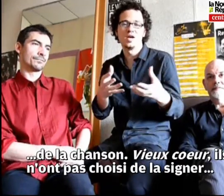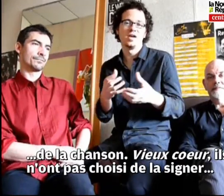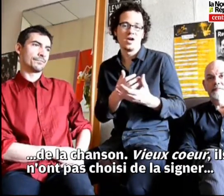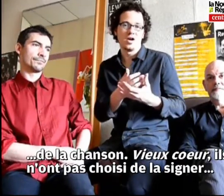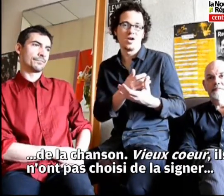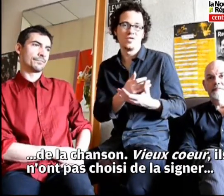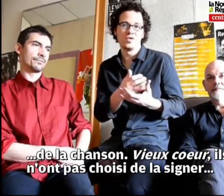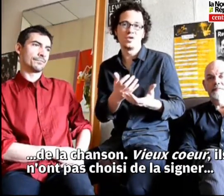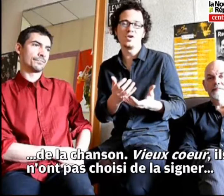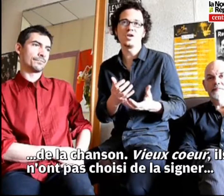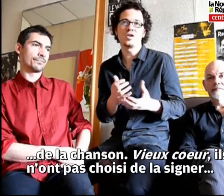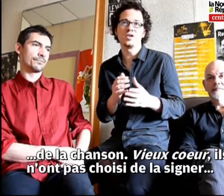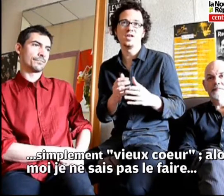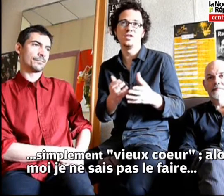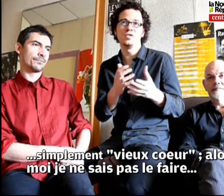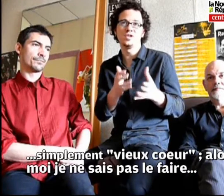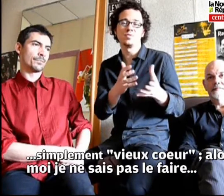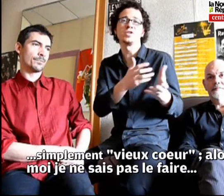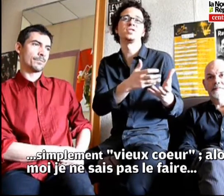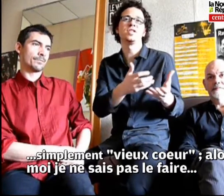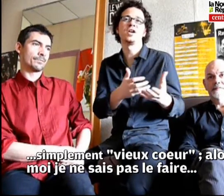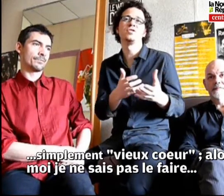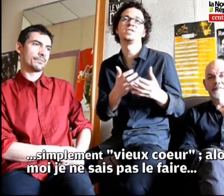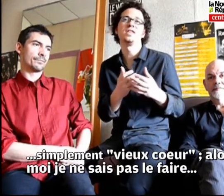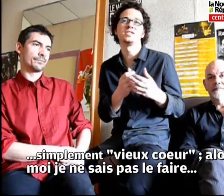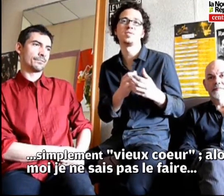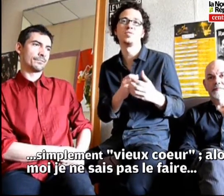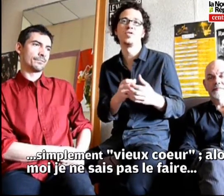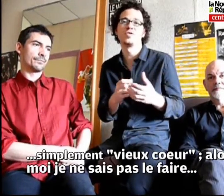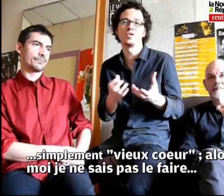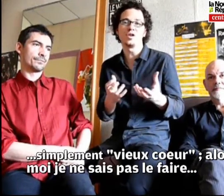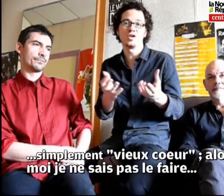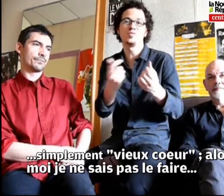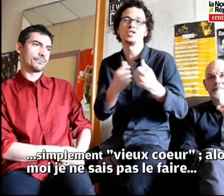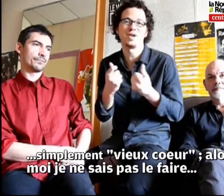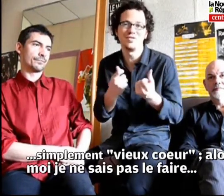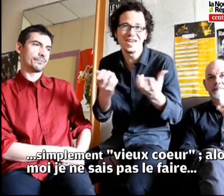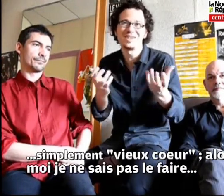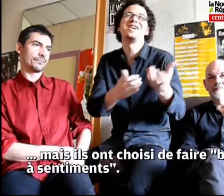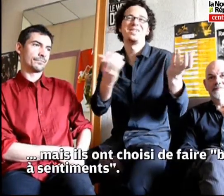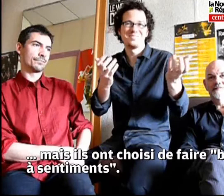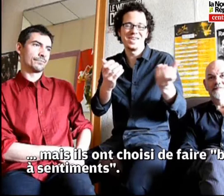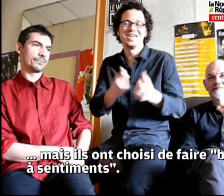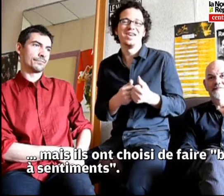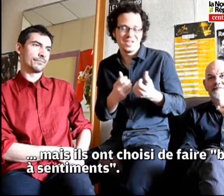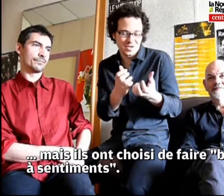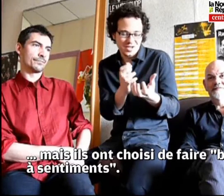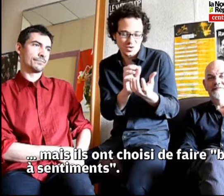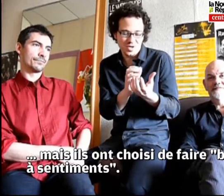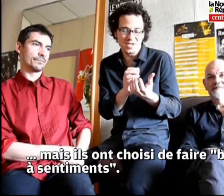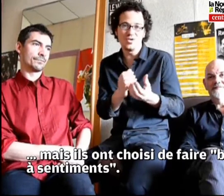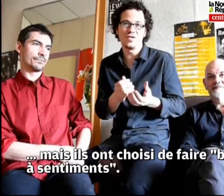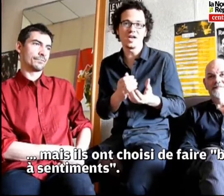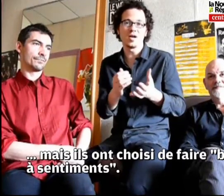chanson. Vieux Cœur, ils n'ont pas choisi de la signer simplement Vieux Cœur, alors moi je sais pas le faire, mais